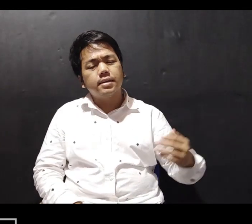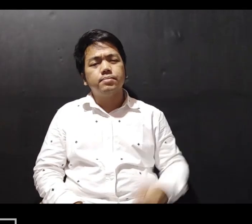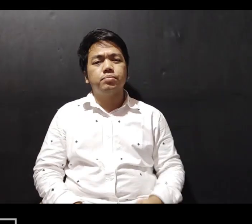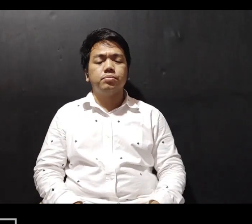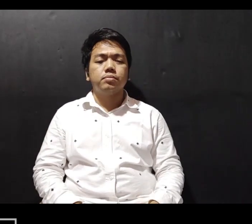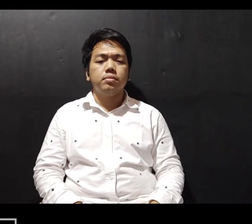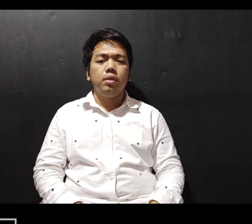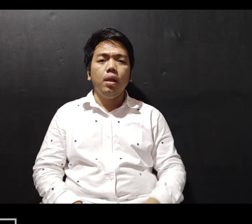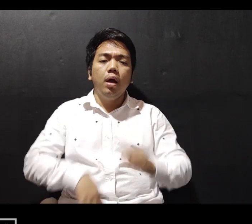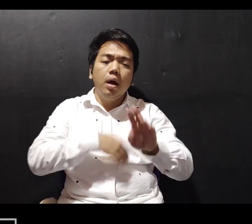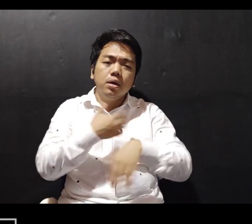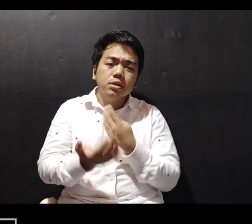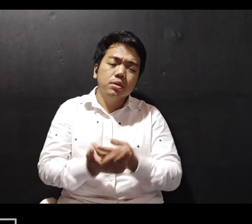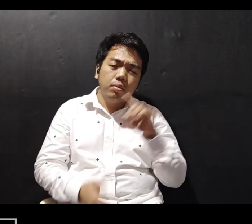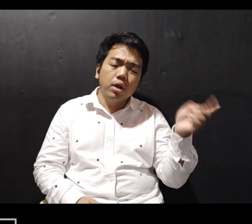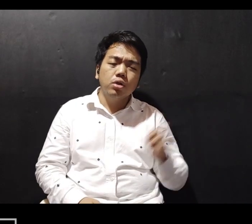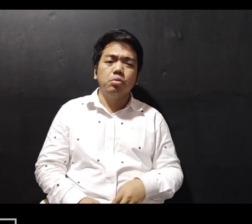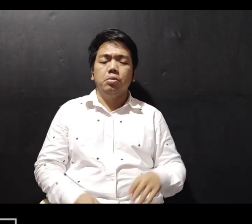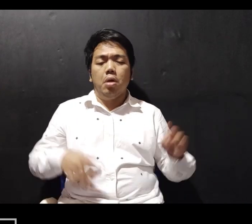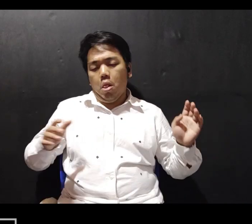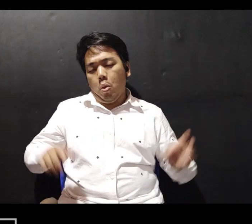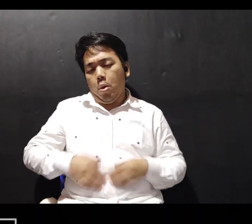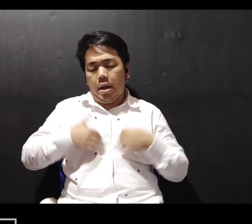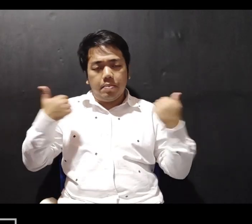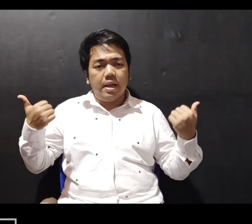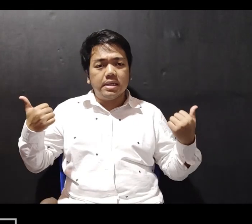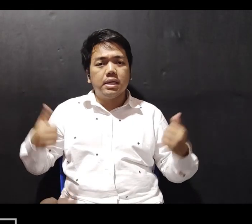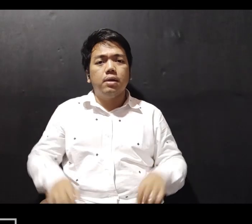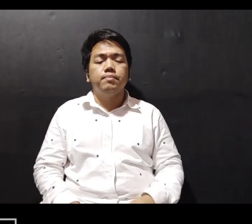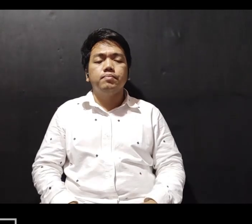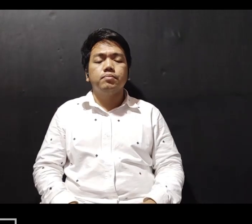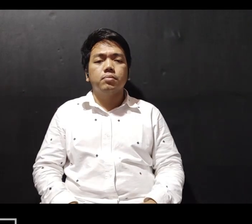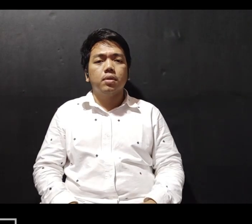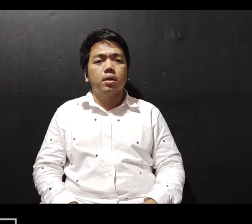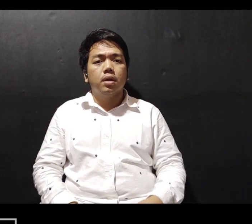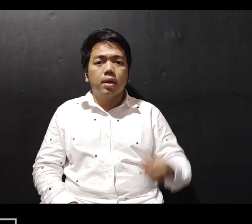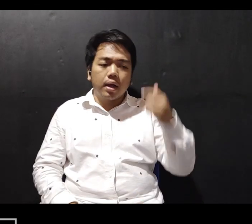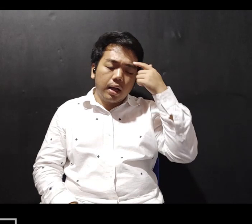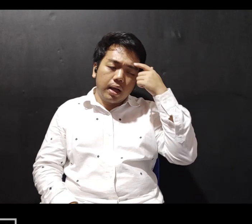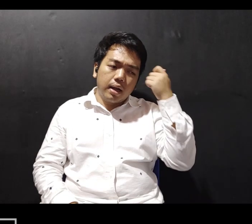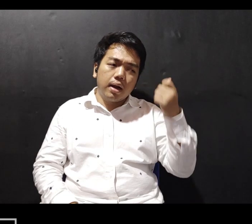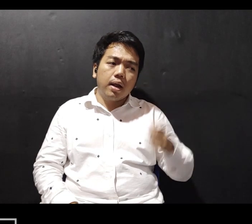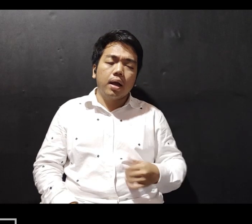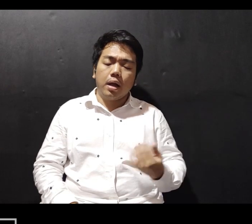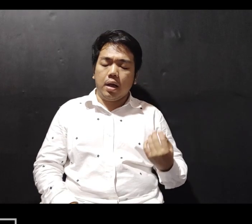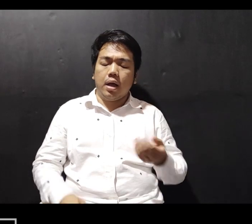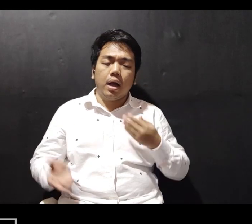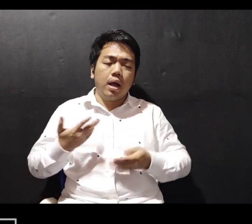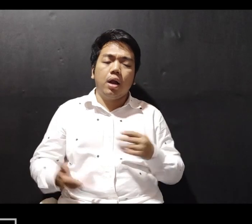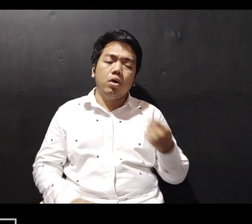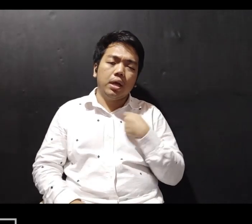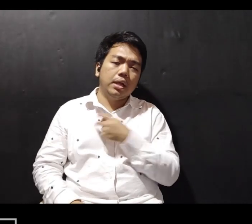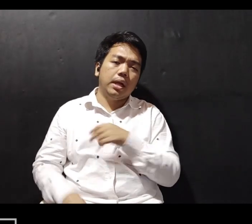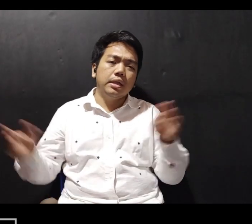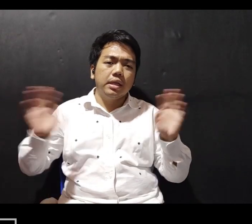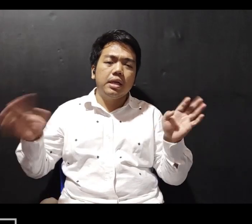setiap hal itu akan begitu luar biasa dan jika kita tidak siap, hal-hal itu dapat menghancurkan kita. Dan juga hal-hal